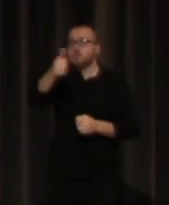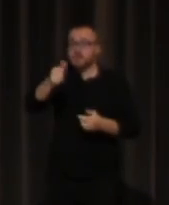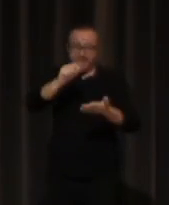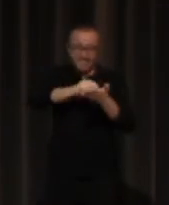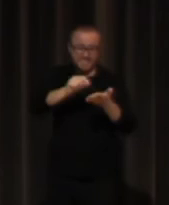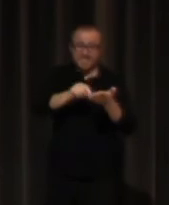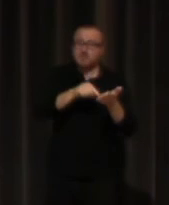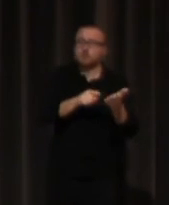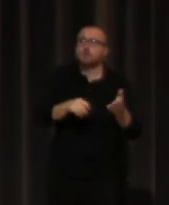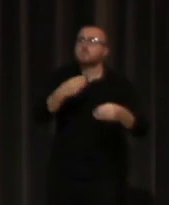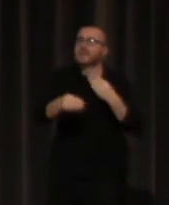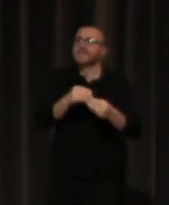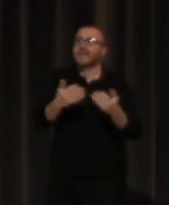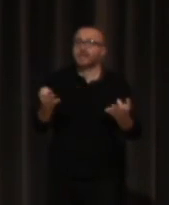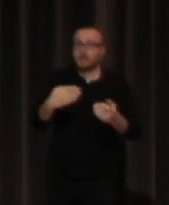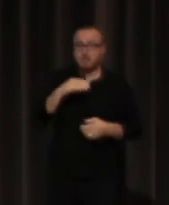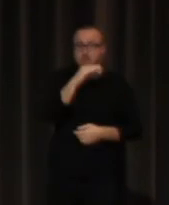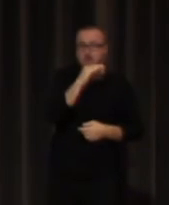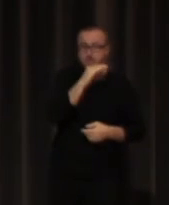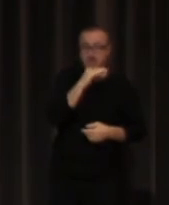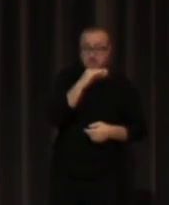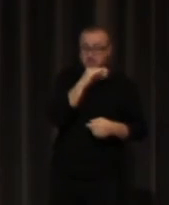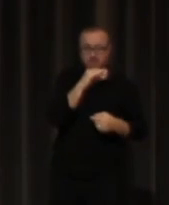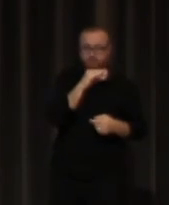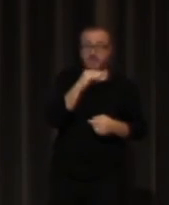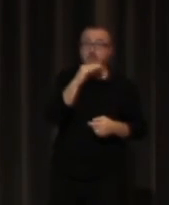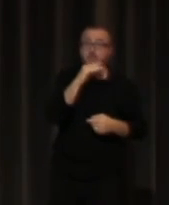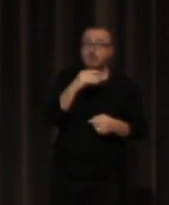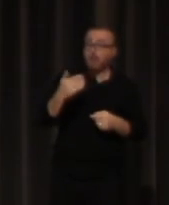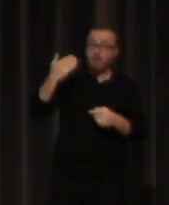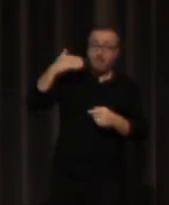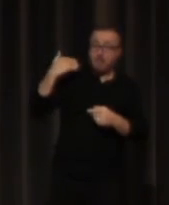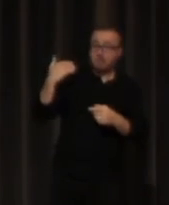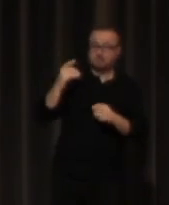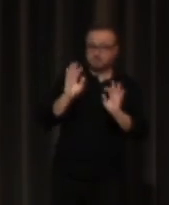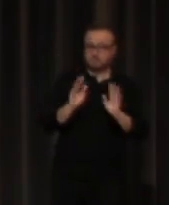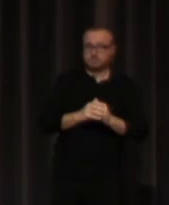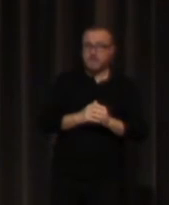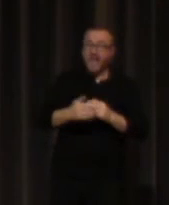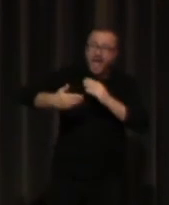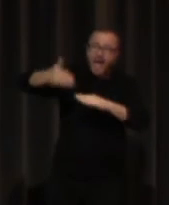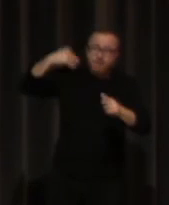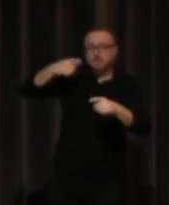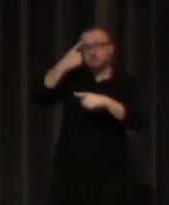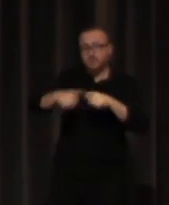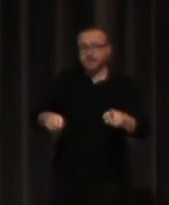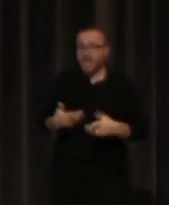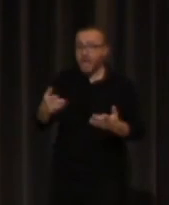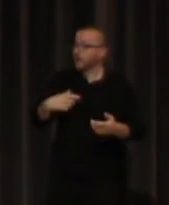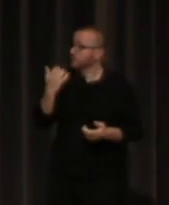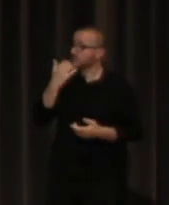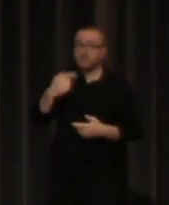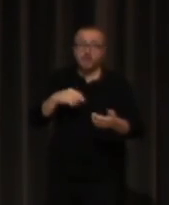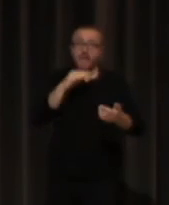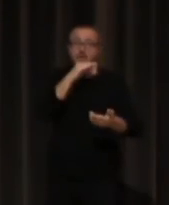sobre altres suports. Paper és una cosa molt dòcil, molt fàcil d'utilitzar. No ens agrada alguna cosa, fem una bola i la tirem a